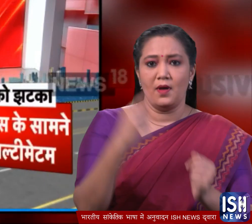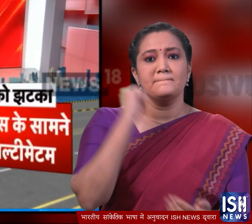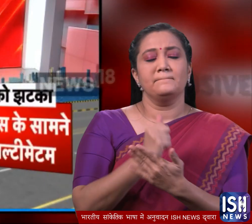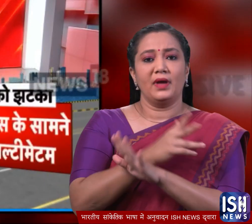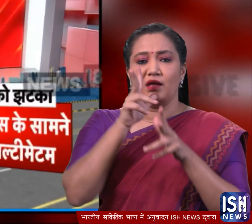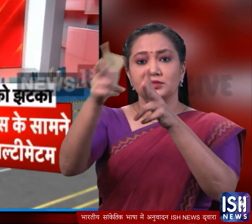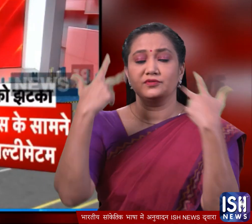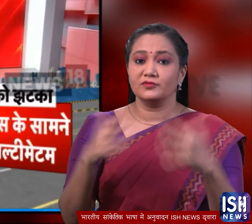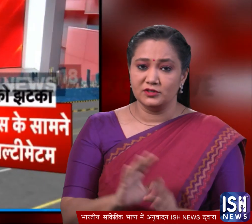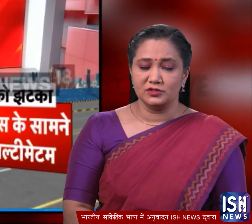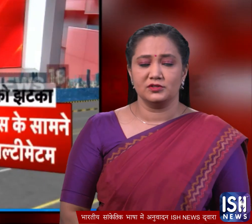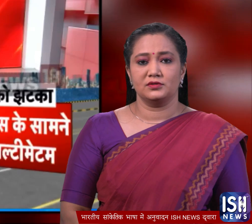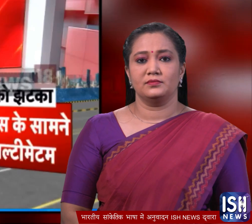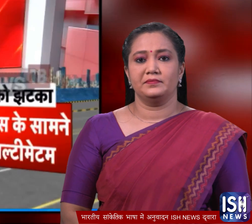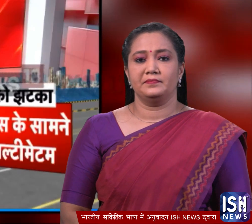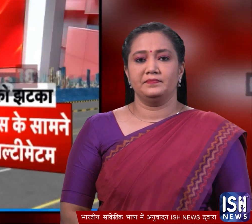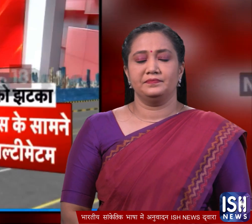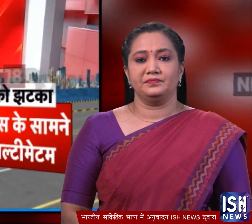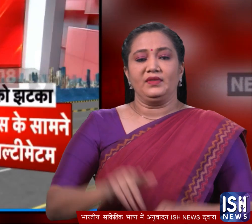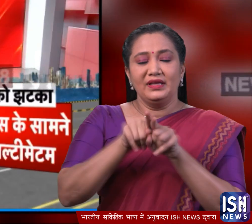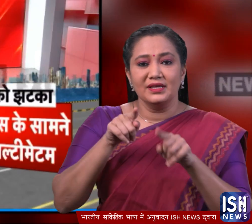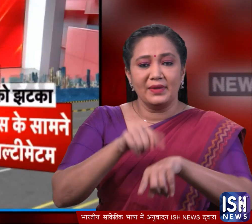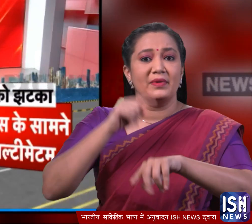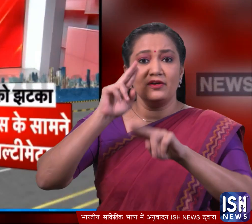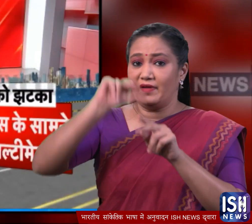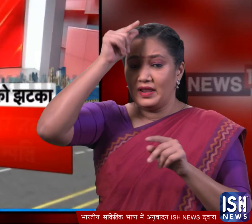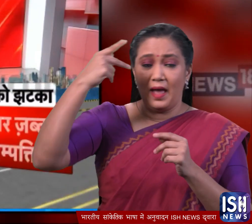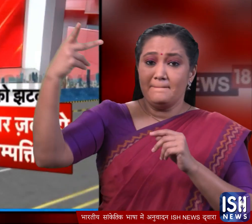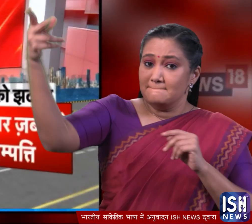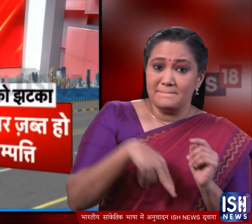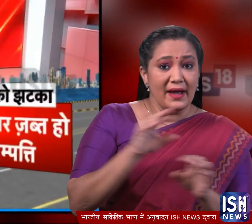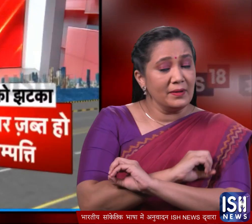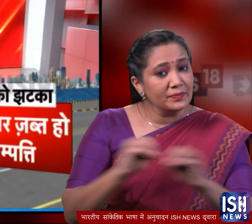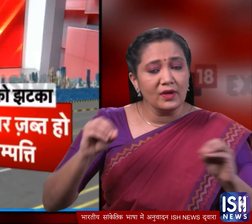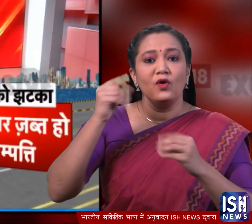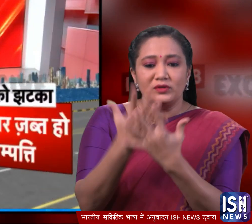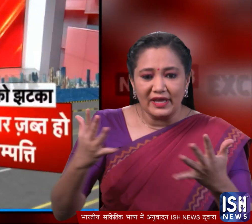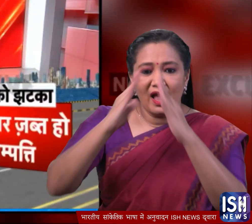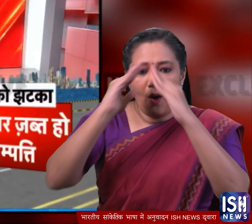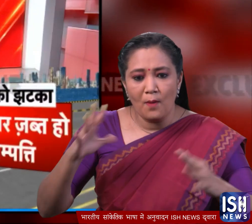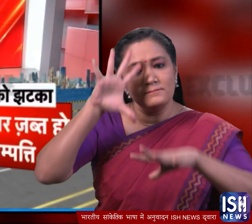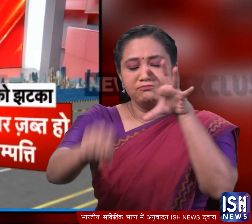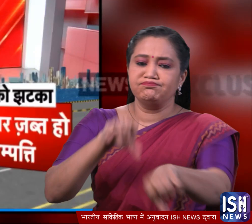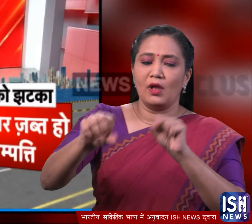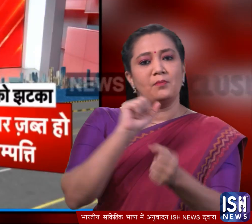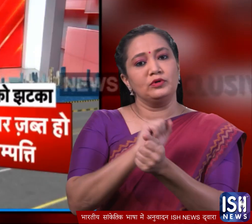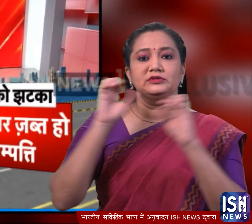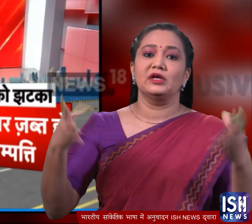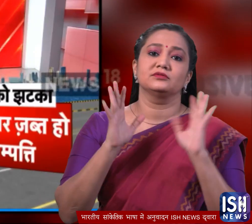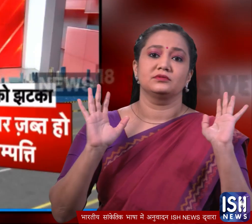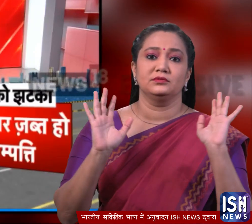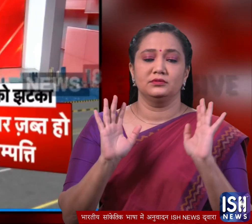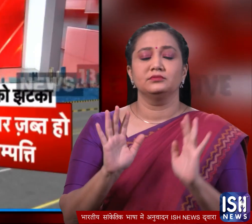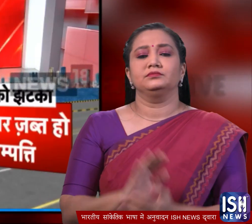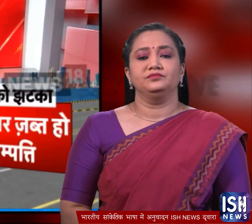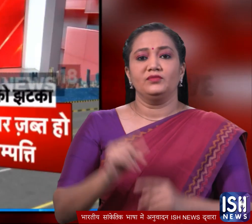के सामने पेश होने का अल्टीमेटम भी दे दिया गया। इस दौरान अगर वो पेश नहीं हुए तो पुलिस उनकी संपत्ति जब्त करने की प्रक्रिया शुरू कर